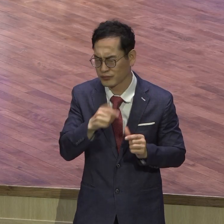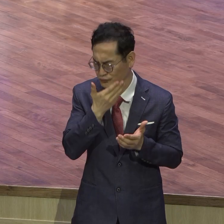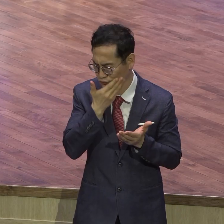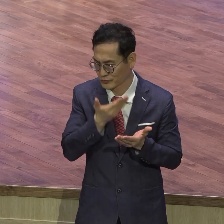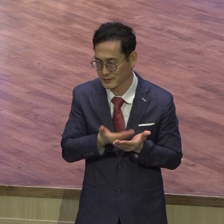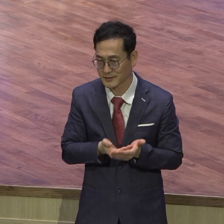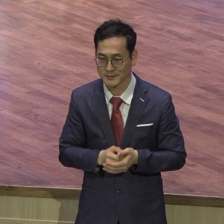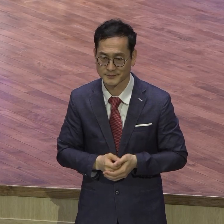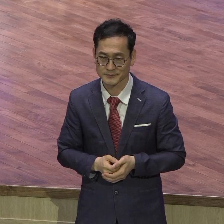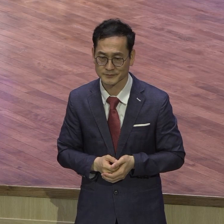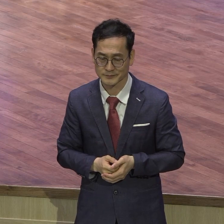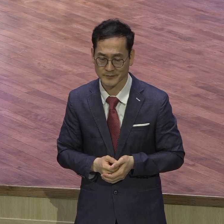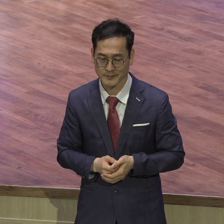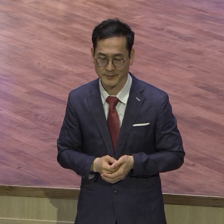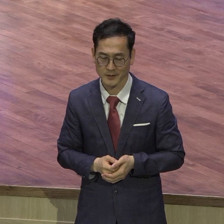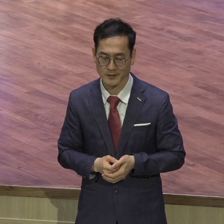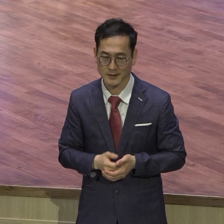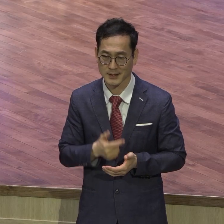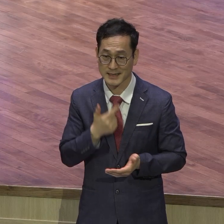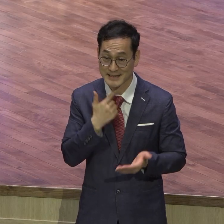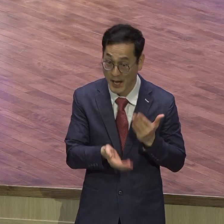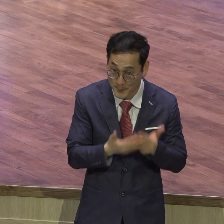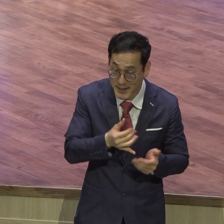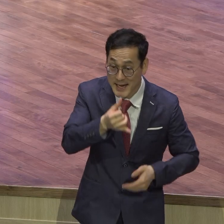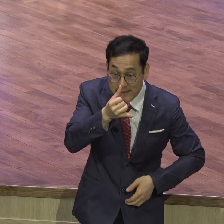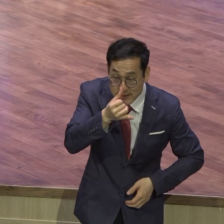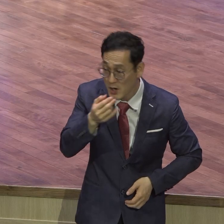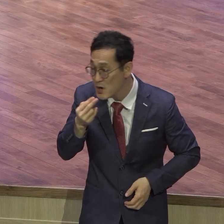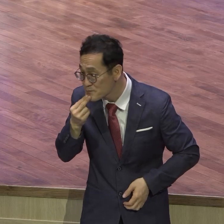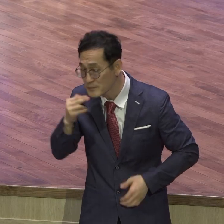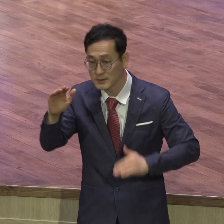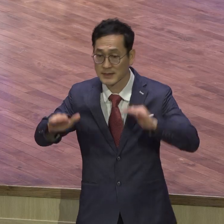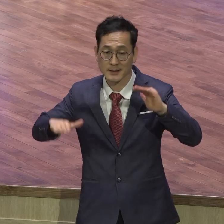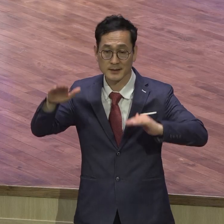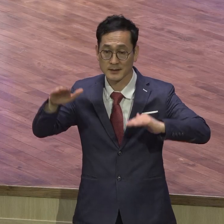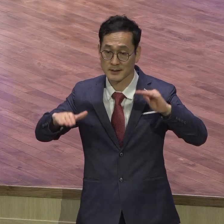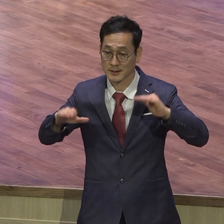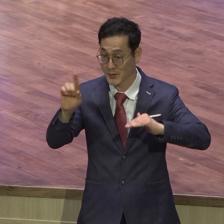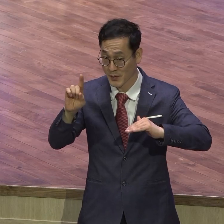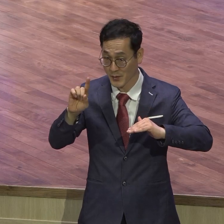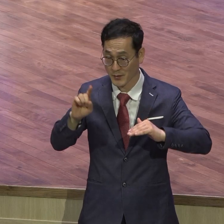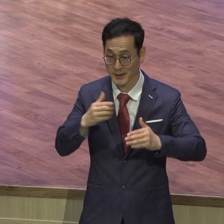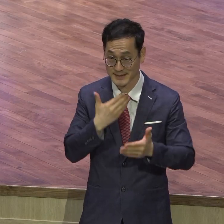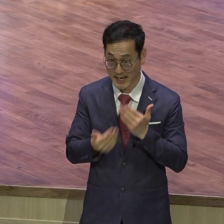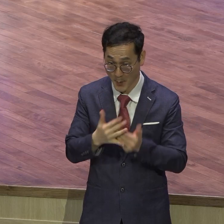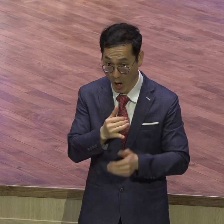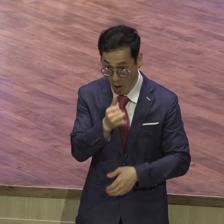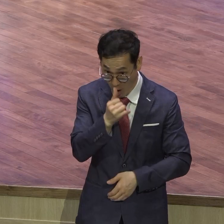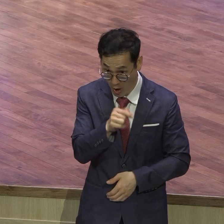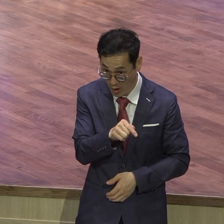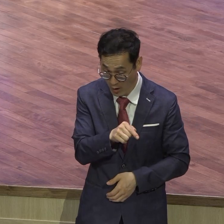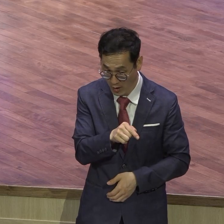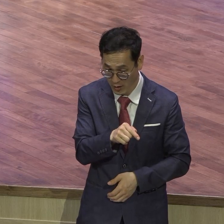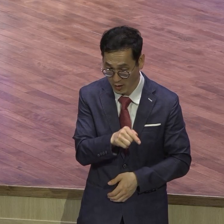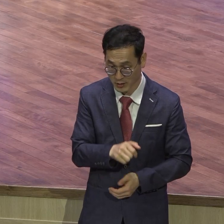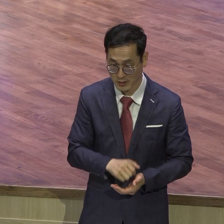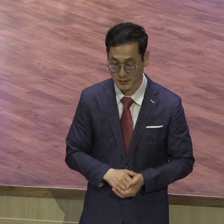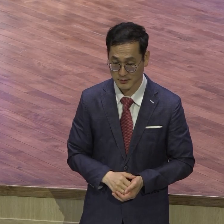처음이 있는 사람하고 없는 사람의 차이가 뭐냐 처음이 있는 사람은